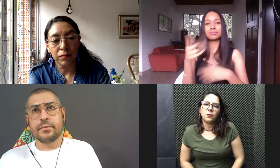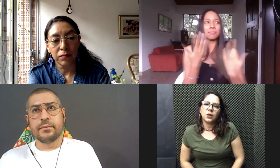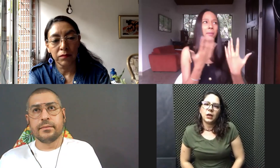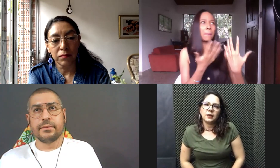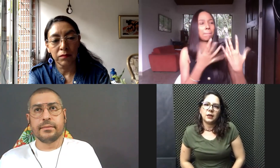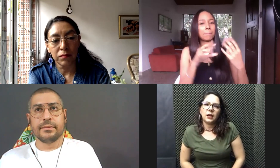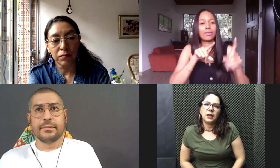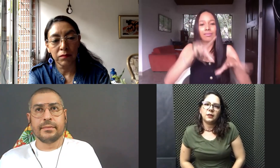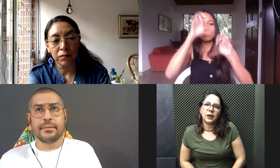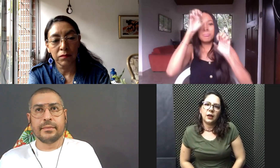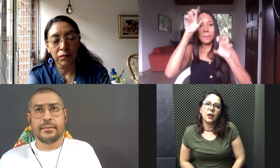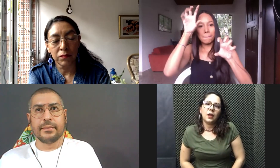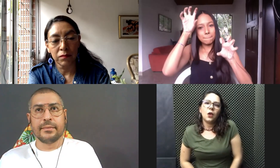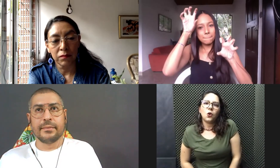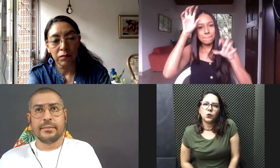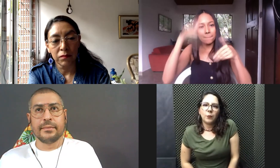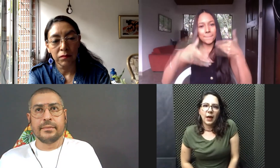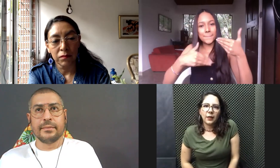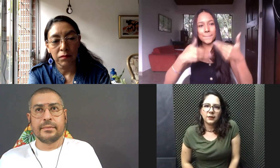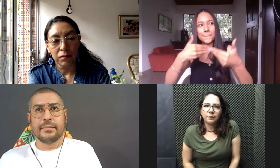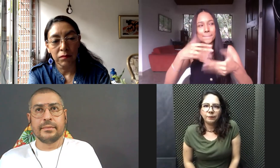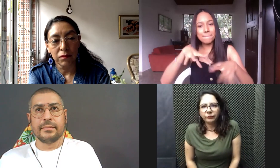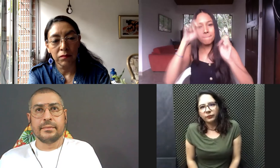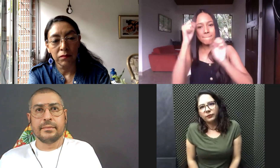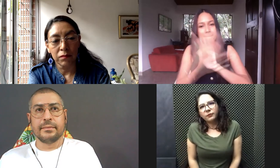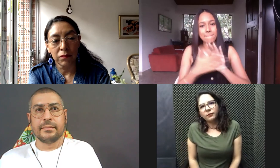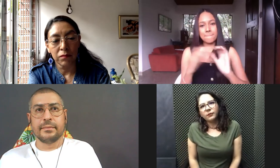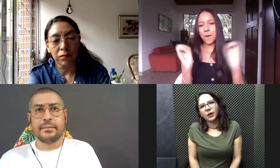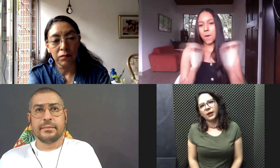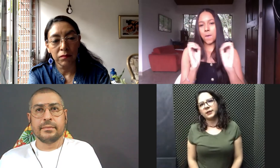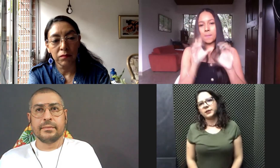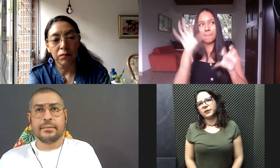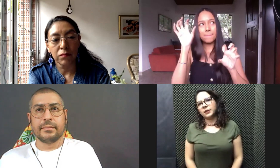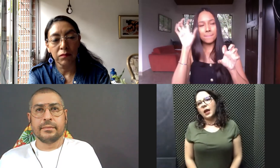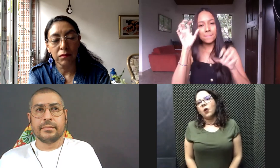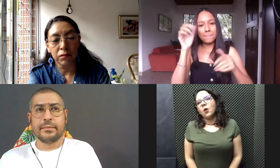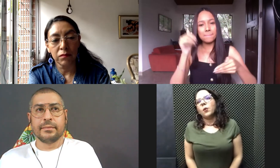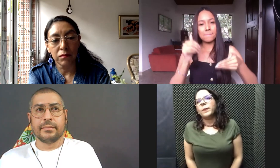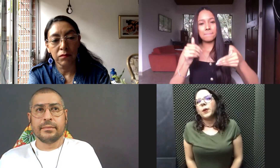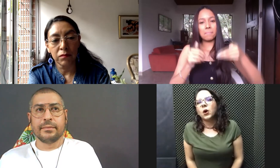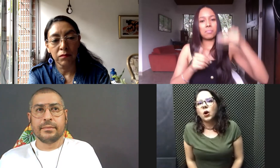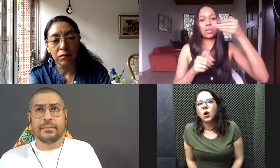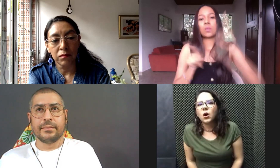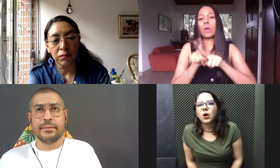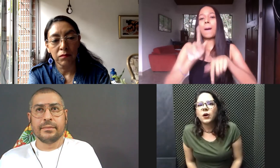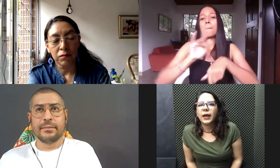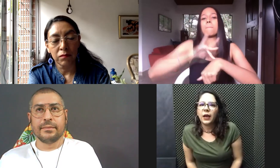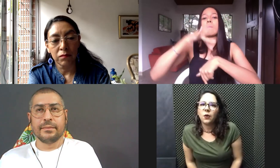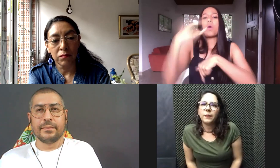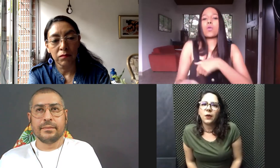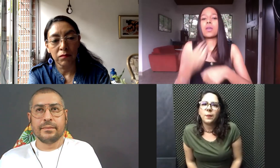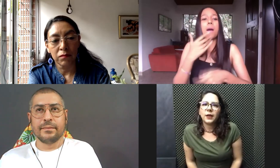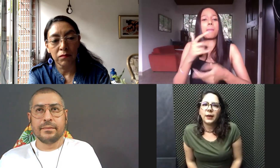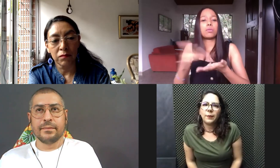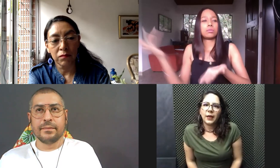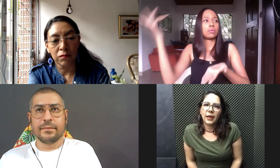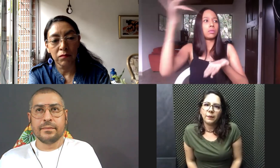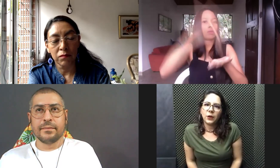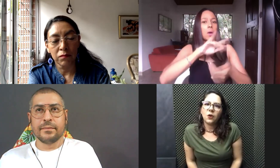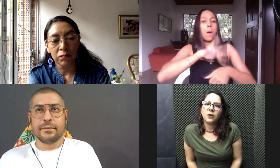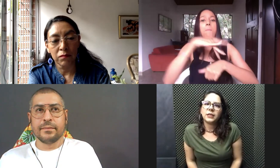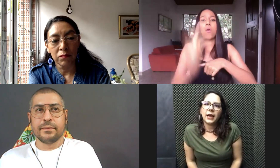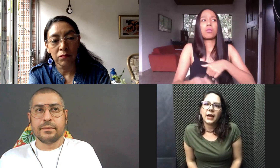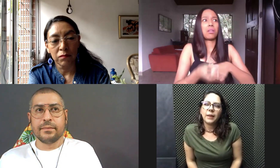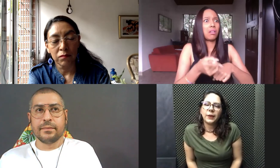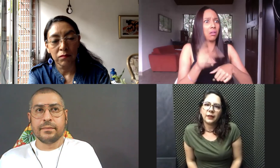para comunicarse con los padres. Es un poco complejo porque, por